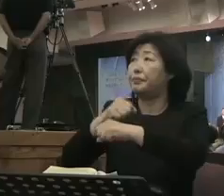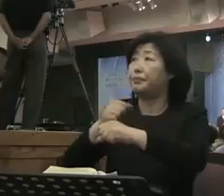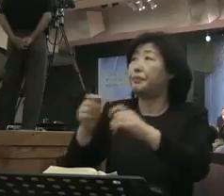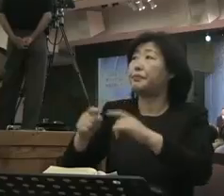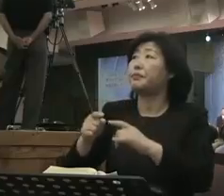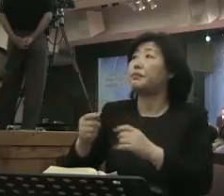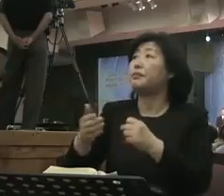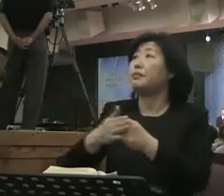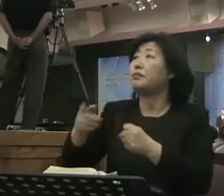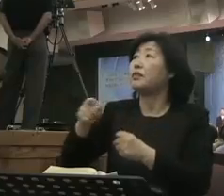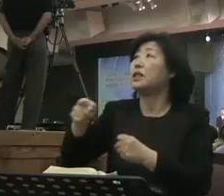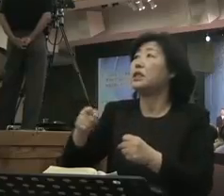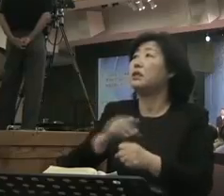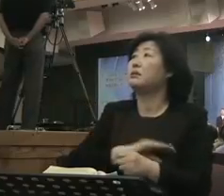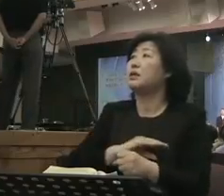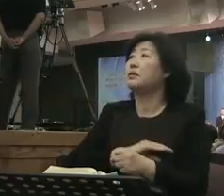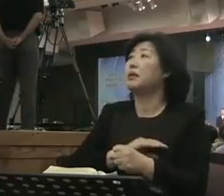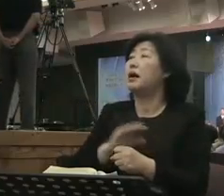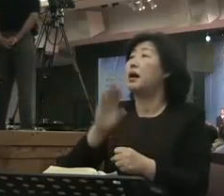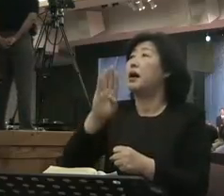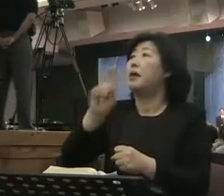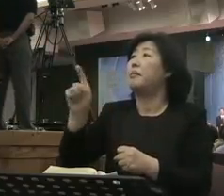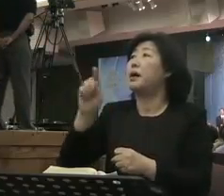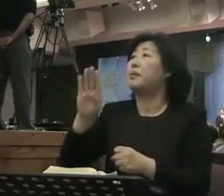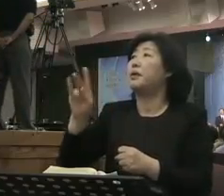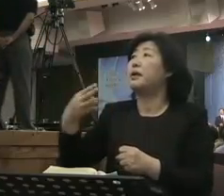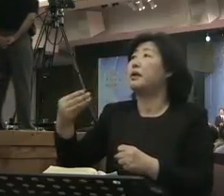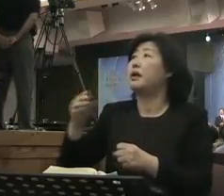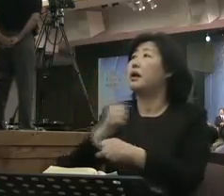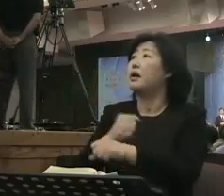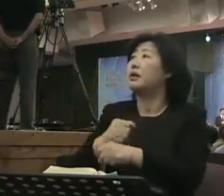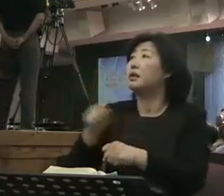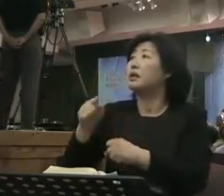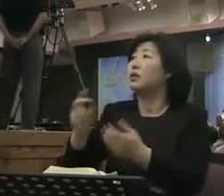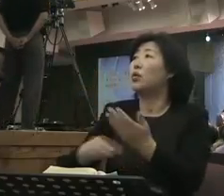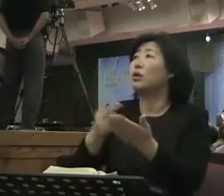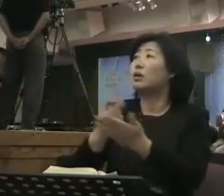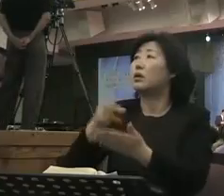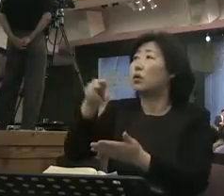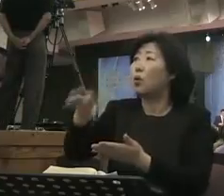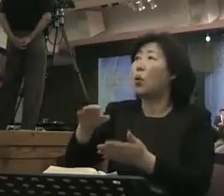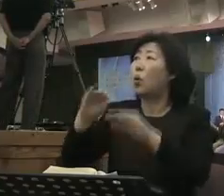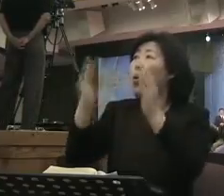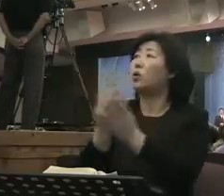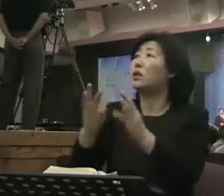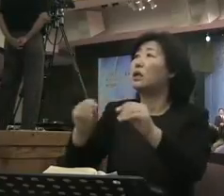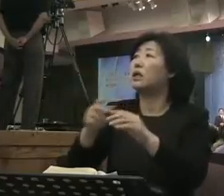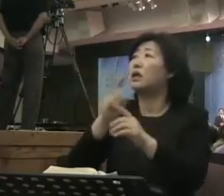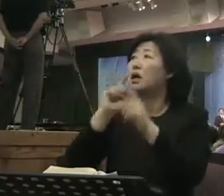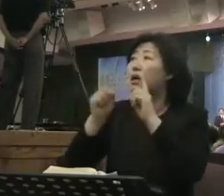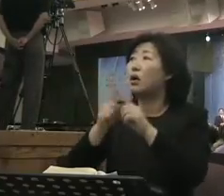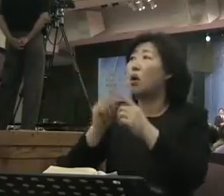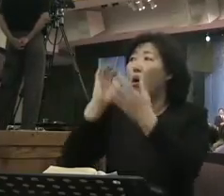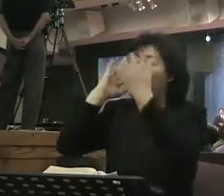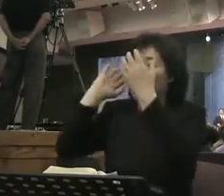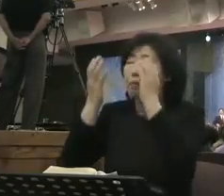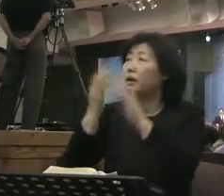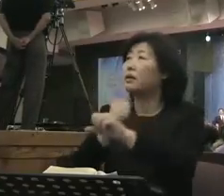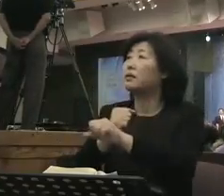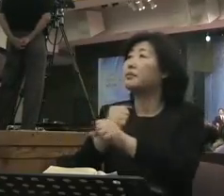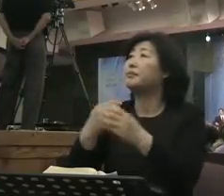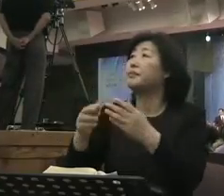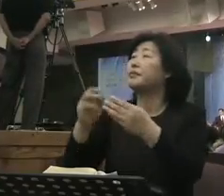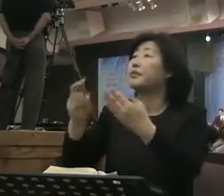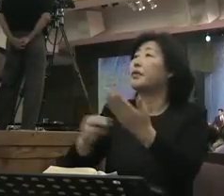함께 읽겠습니다. 그러므로 그 이름을 바벨이라 하니 이는 여호와께서 거기서 온 땅의 언어를 혼잡케